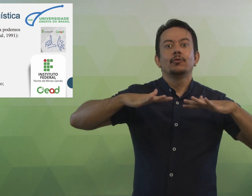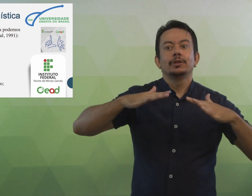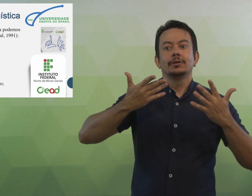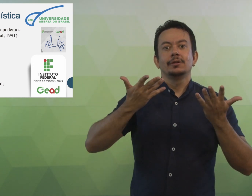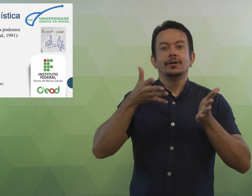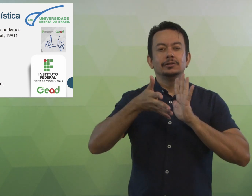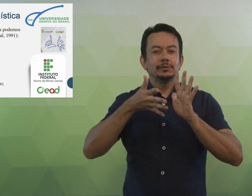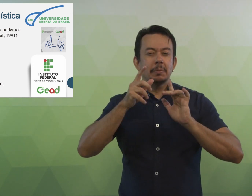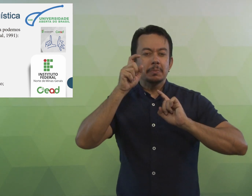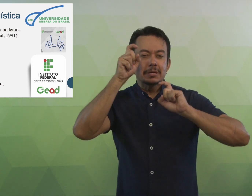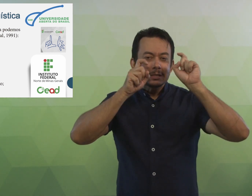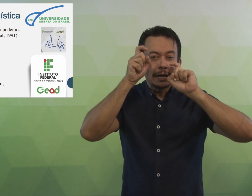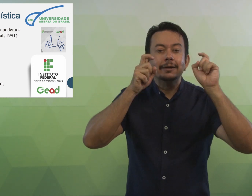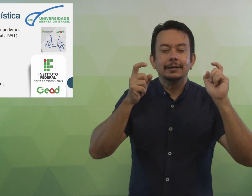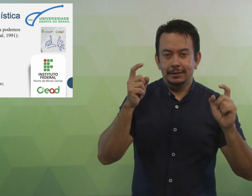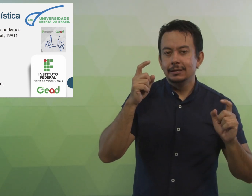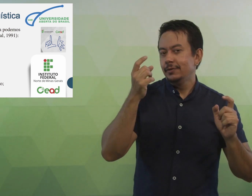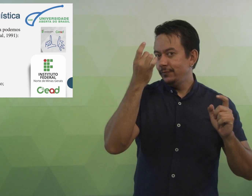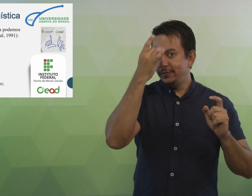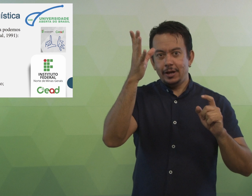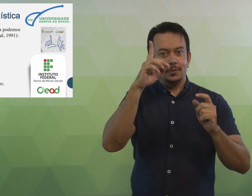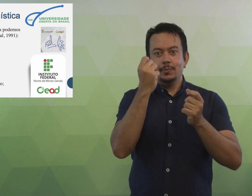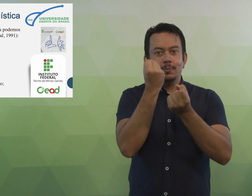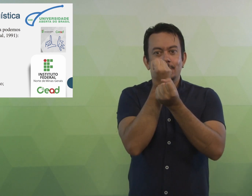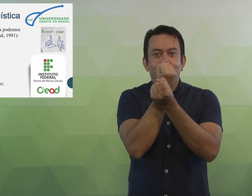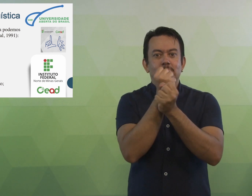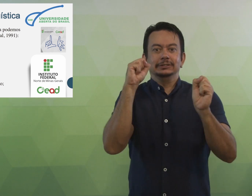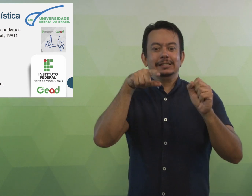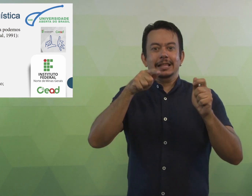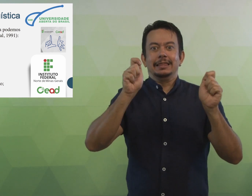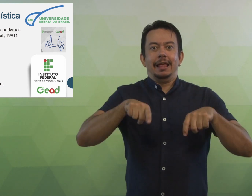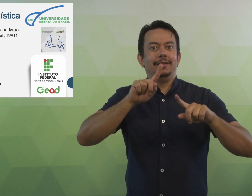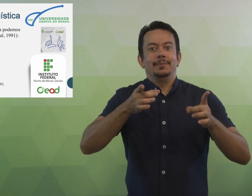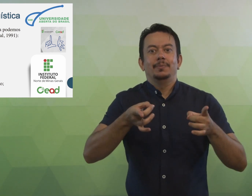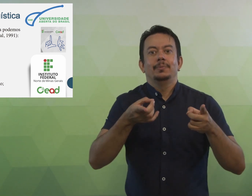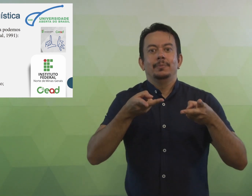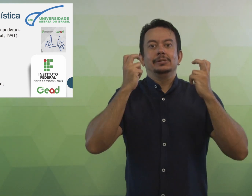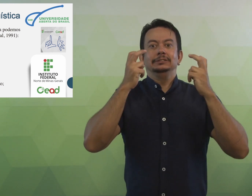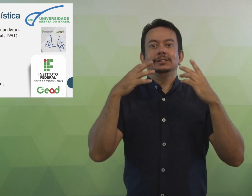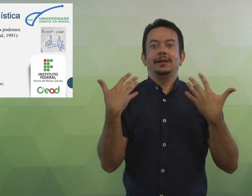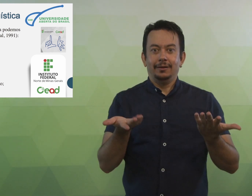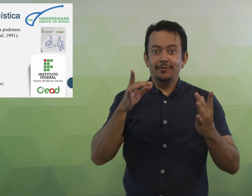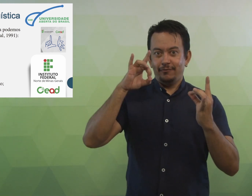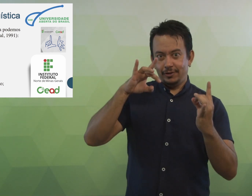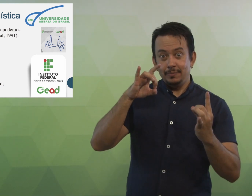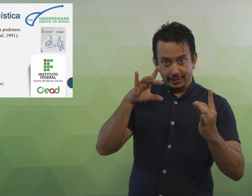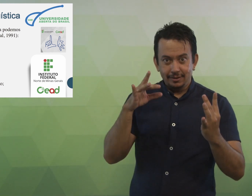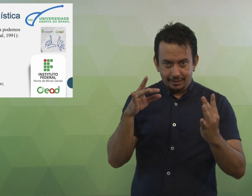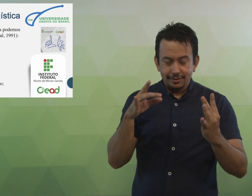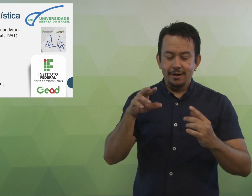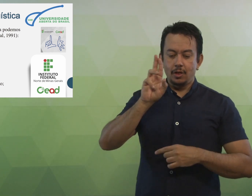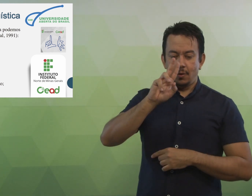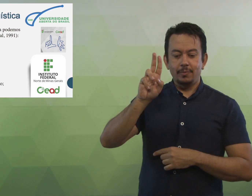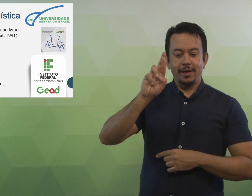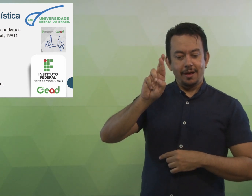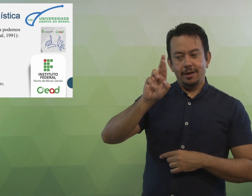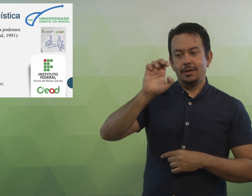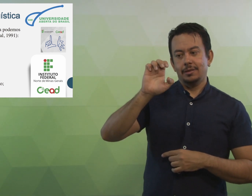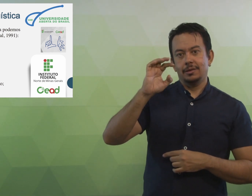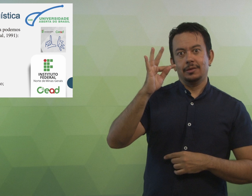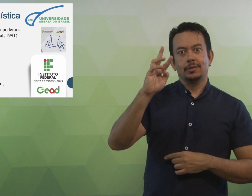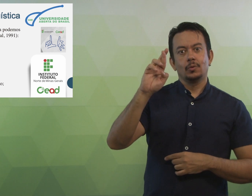vezes acontece um pouco mais de dificuldade desse feedback, precisa da expressão facial e corporal,